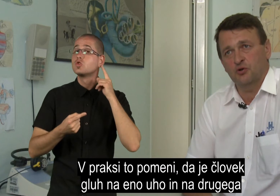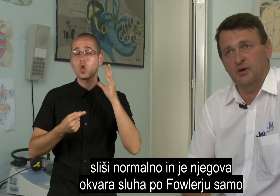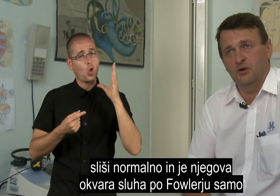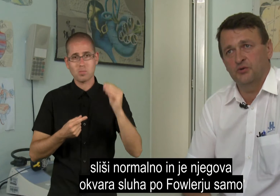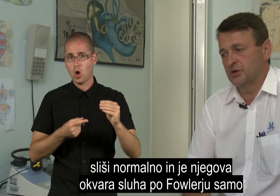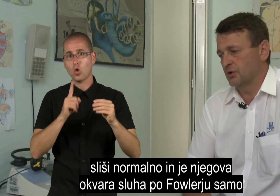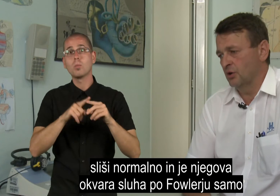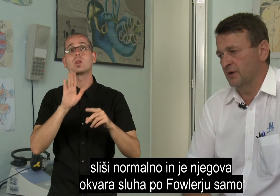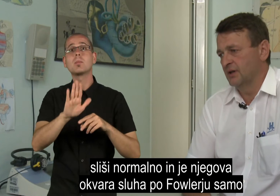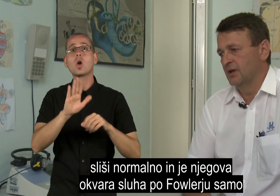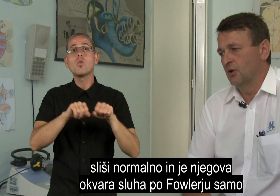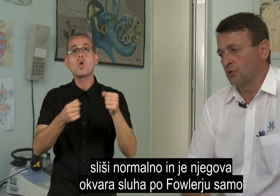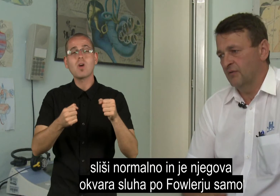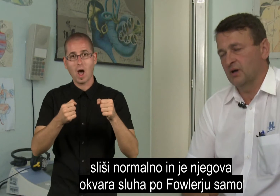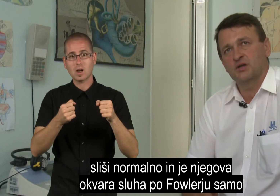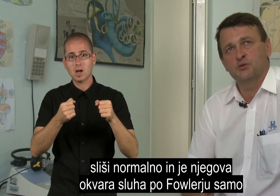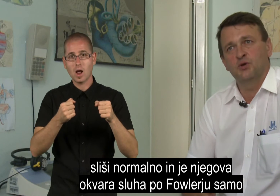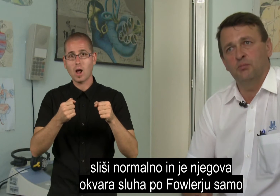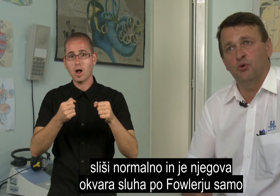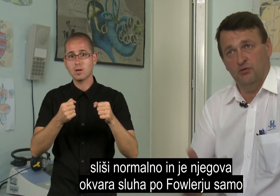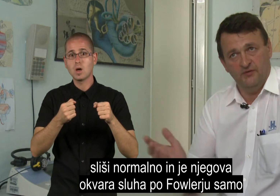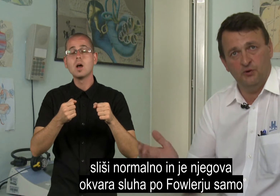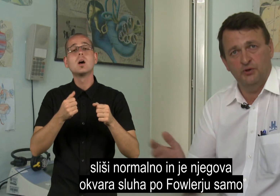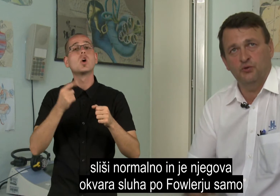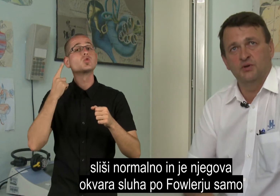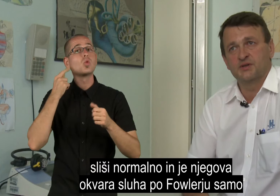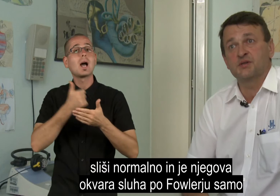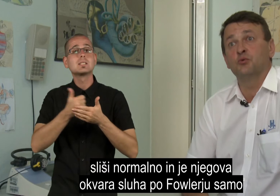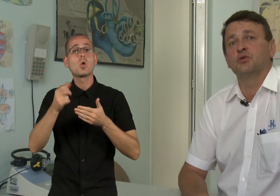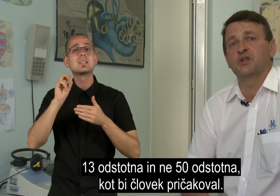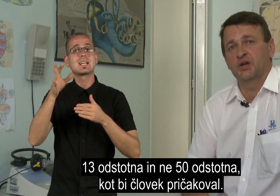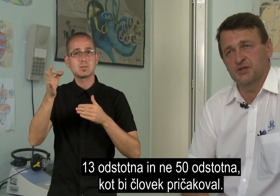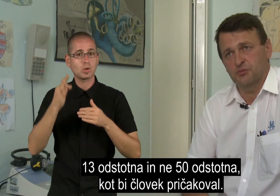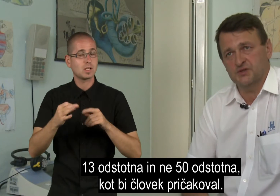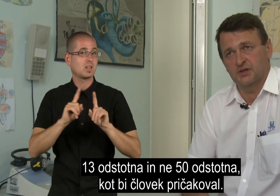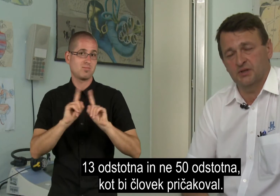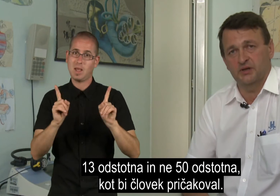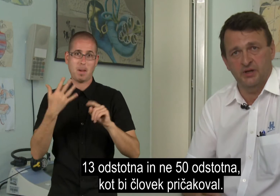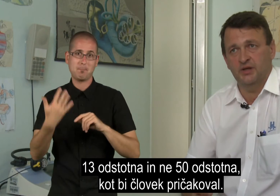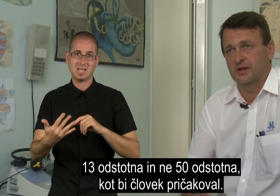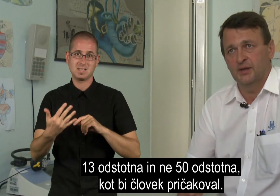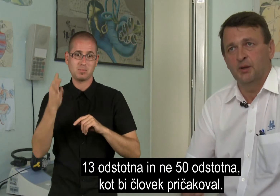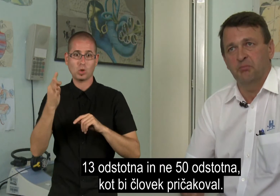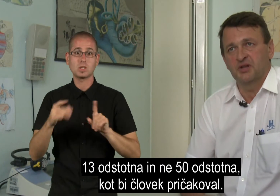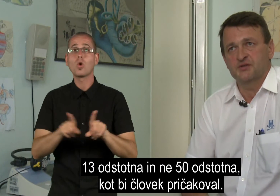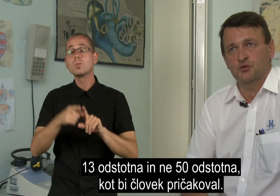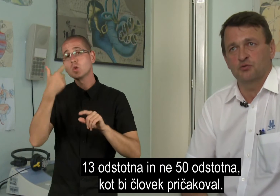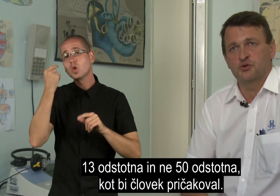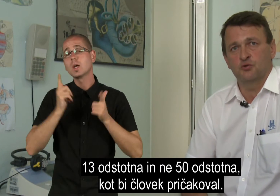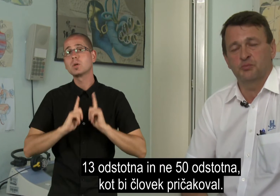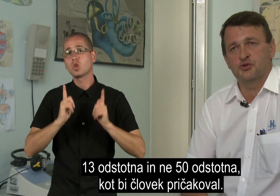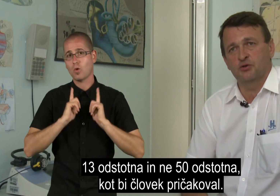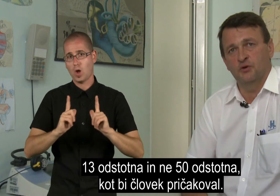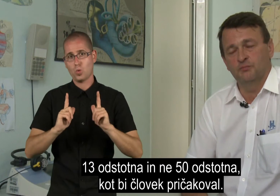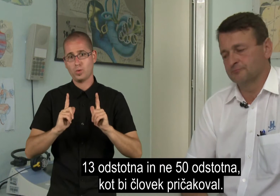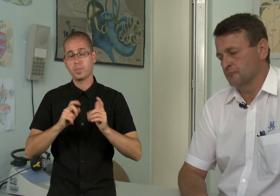sliši normalno in je njegova okvara sluha po Fowlerju samo 13% in ne 50, kot bi